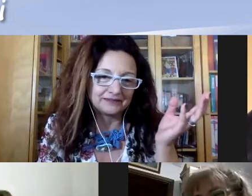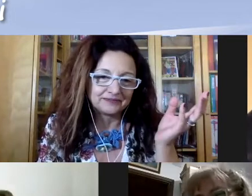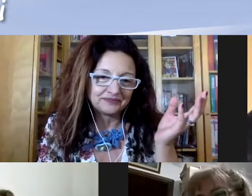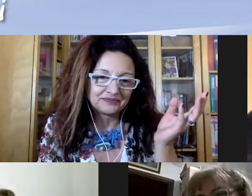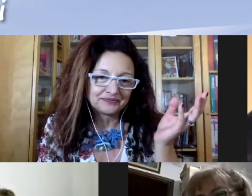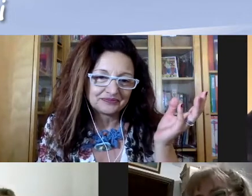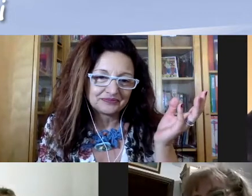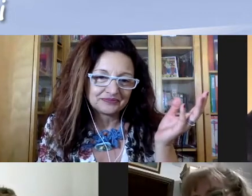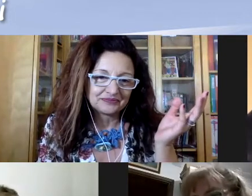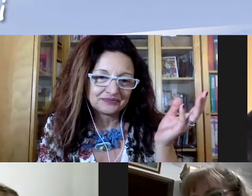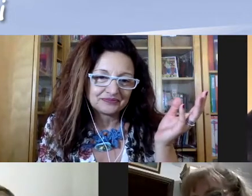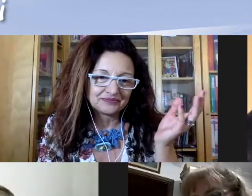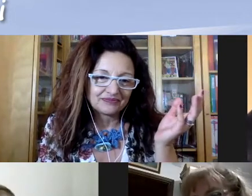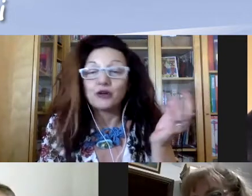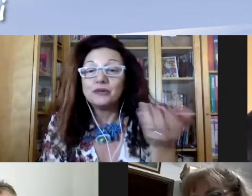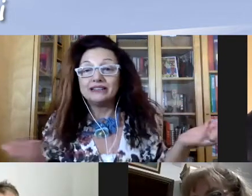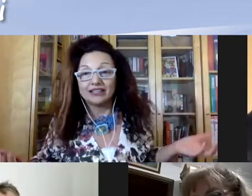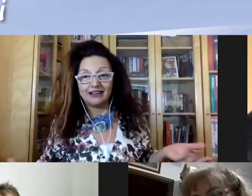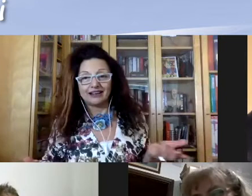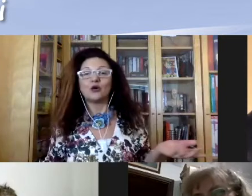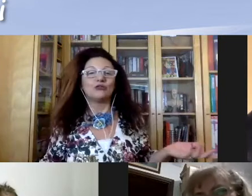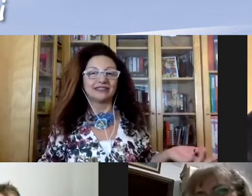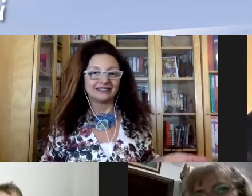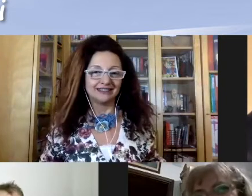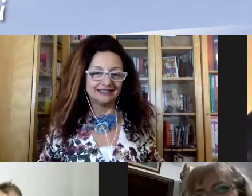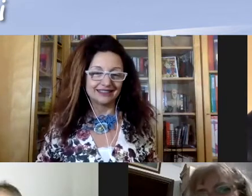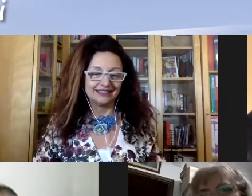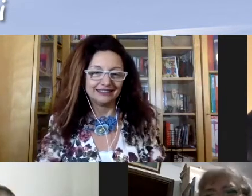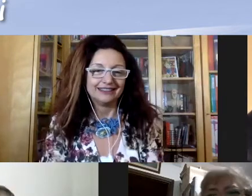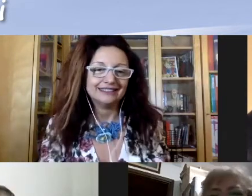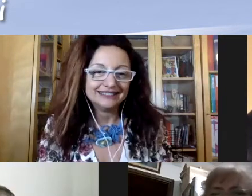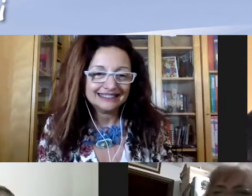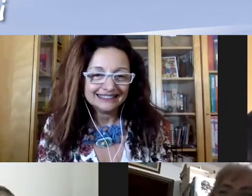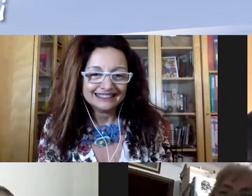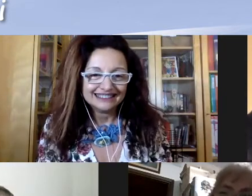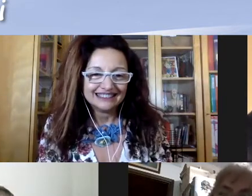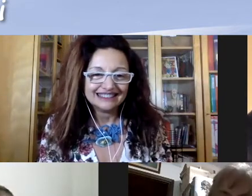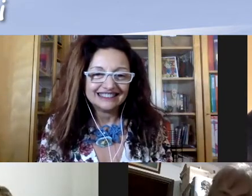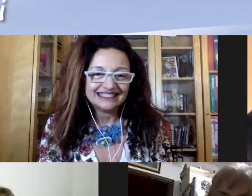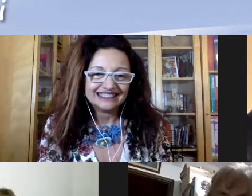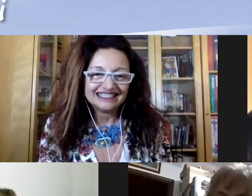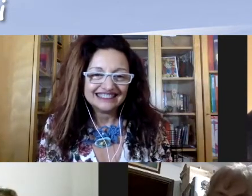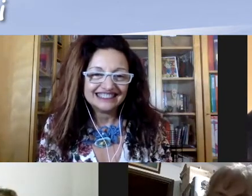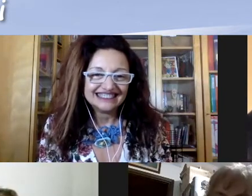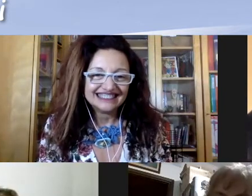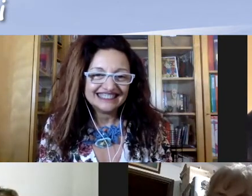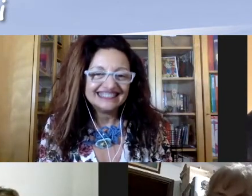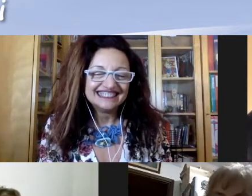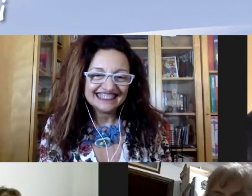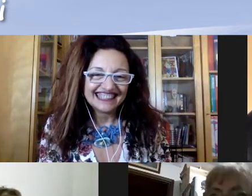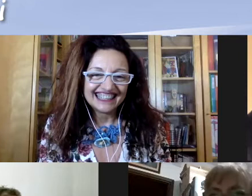Ne ho troppi. Ma comincia, raccontaceli, diceli. ti dico una cosa, il mio papà quando ero